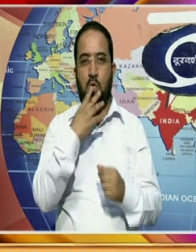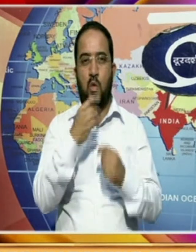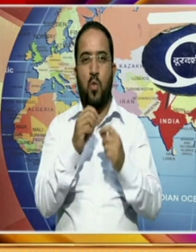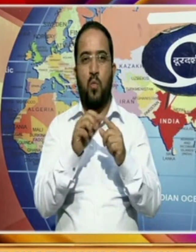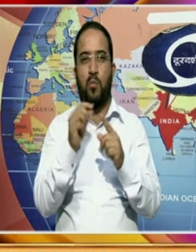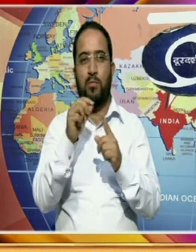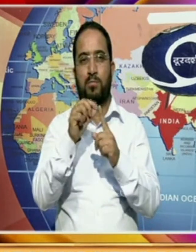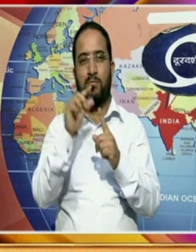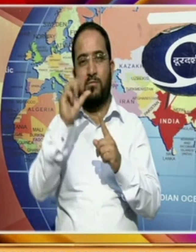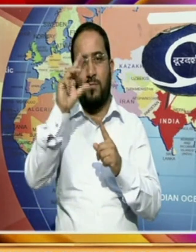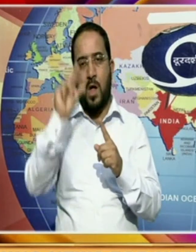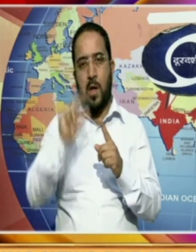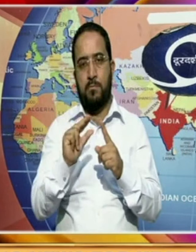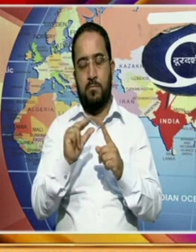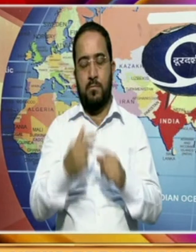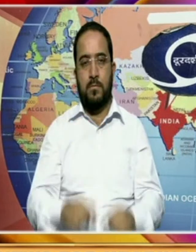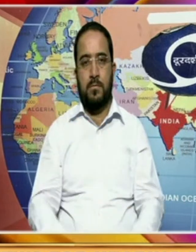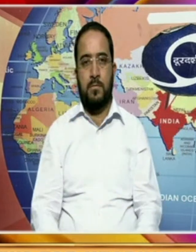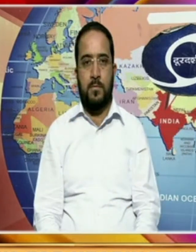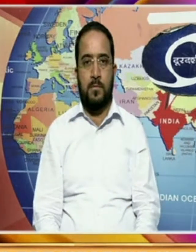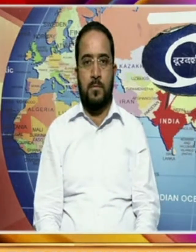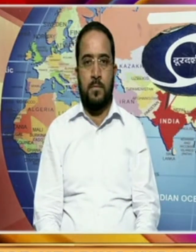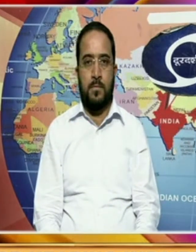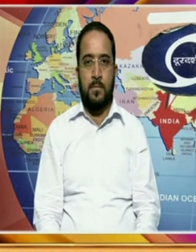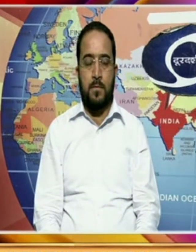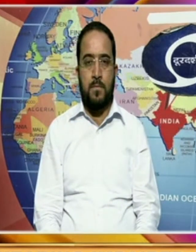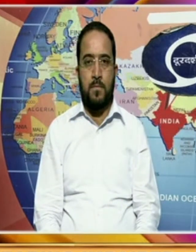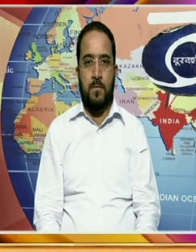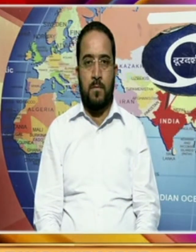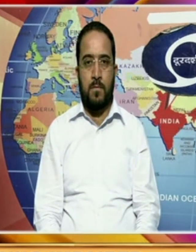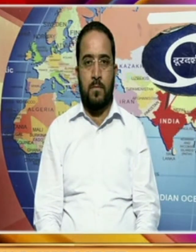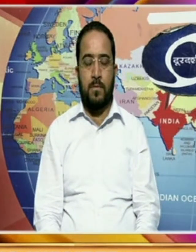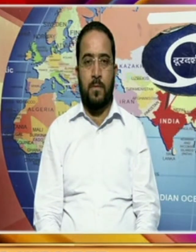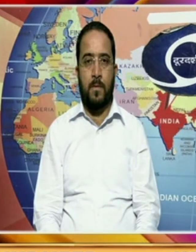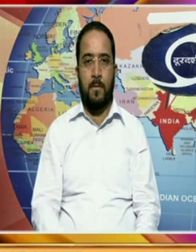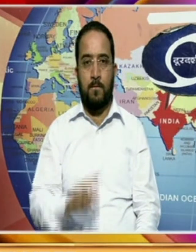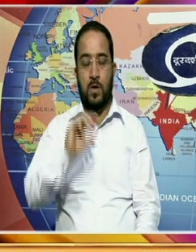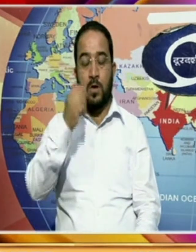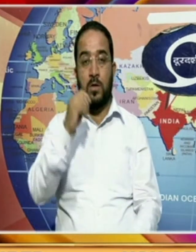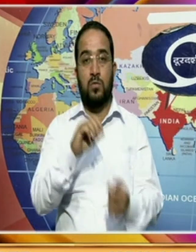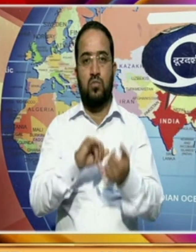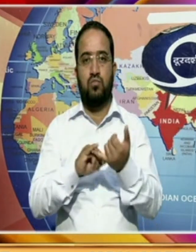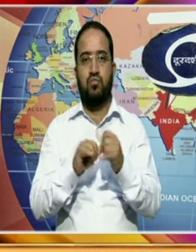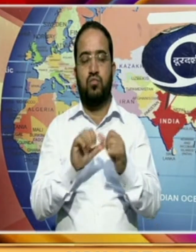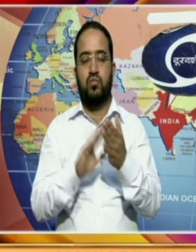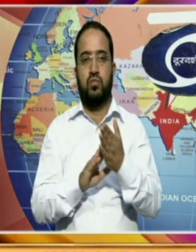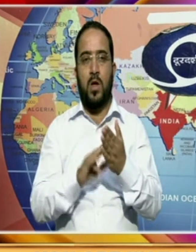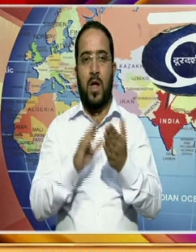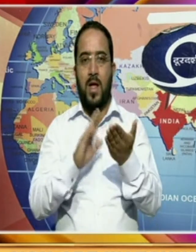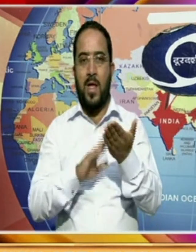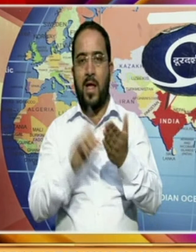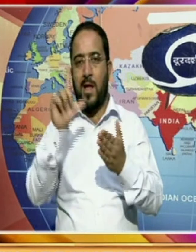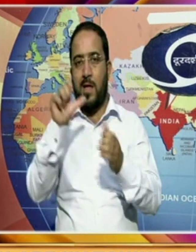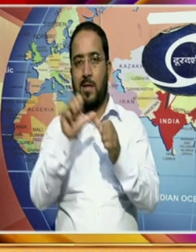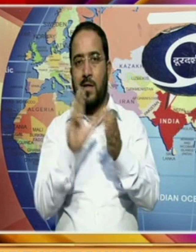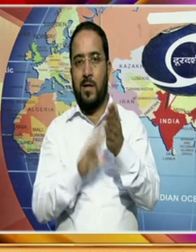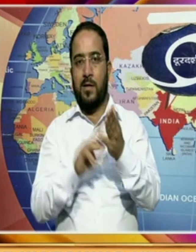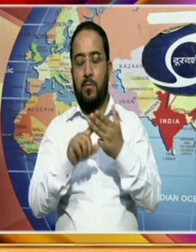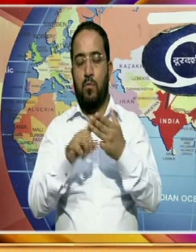कीमतों में मजीद कमी आ सके। चंद्रयान 3 खलाई जहाज के लैंडर मॉड्यूल को